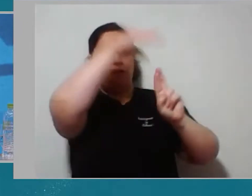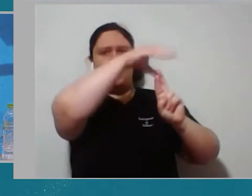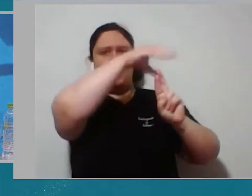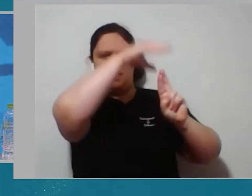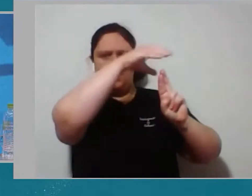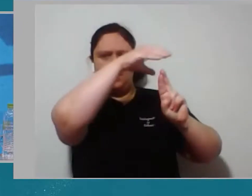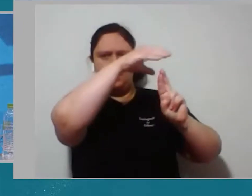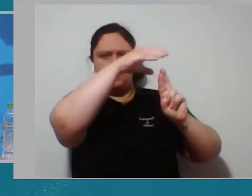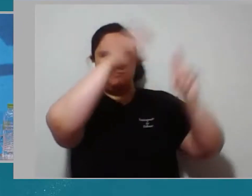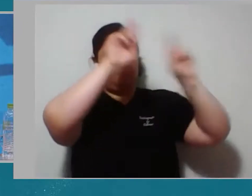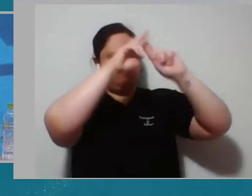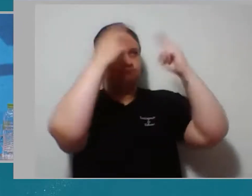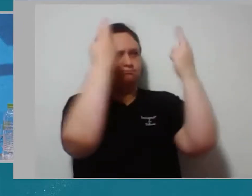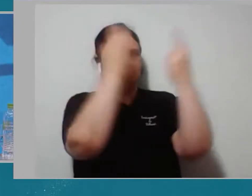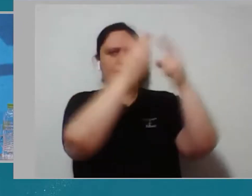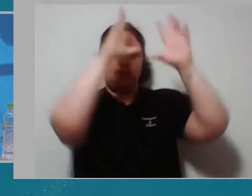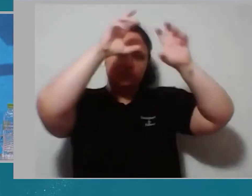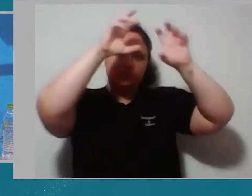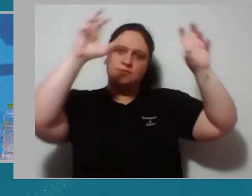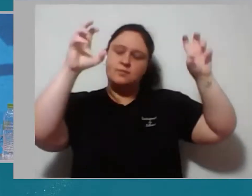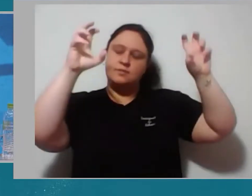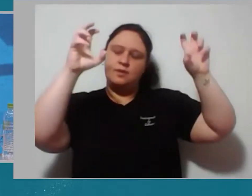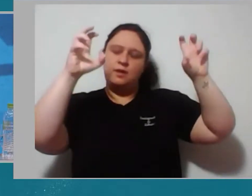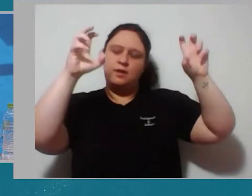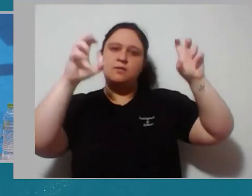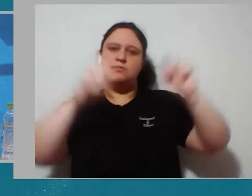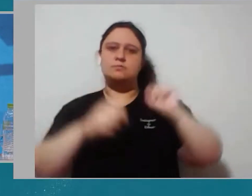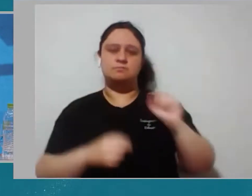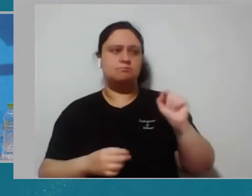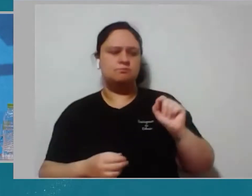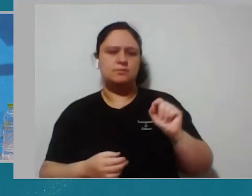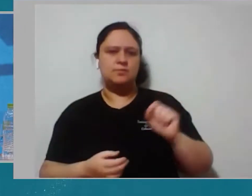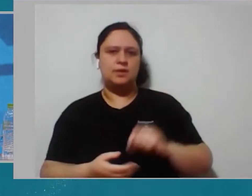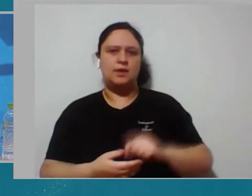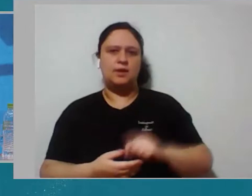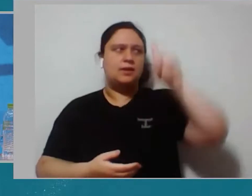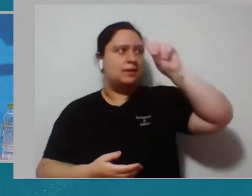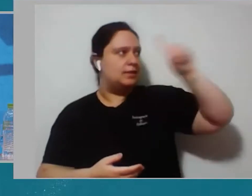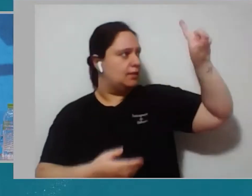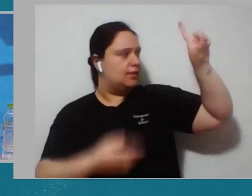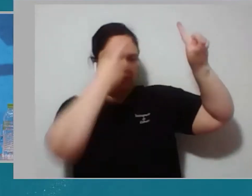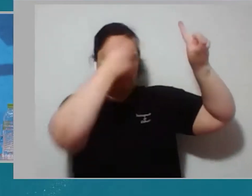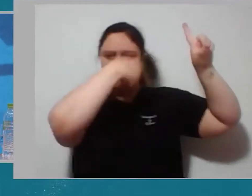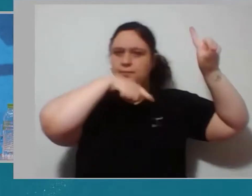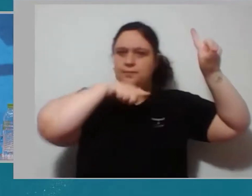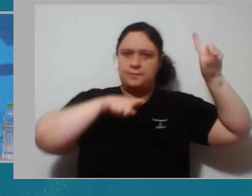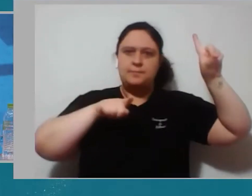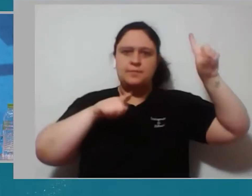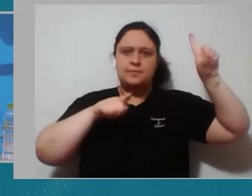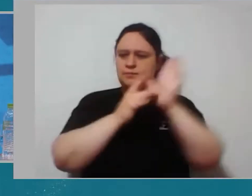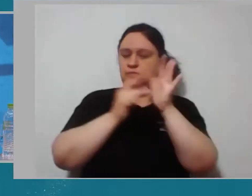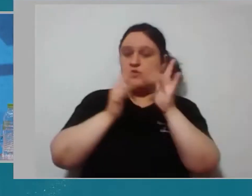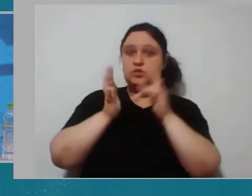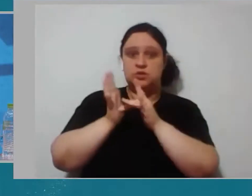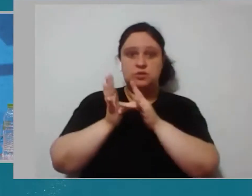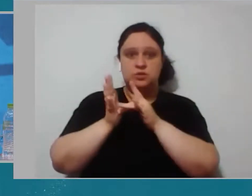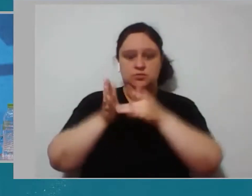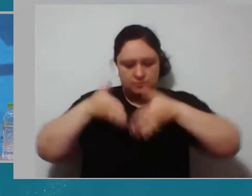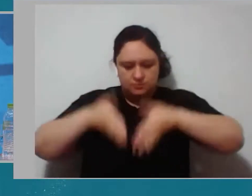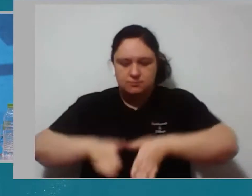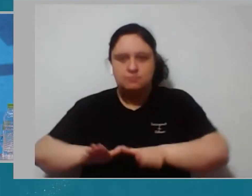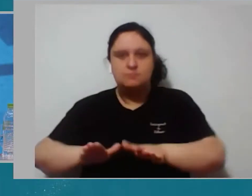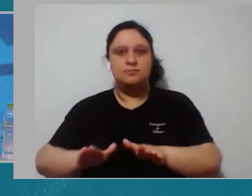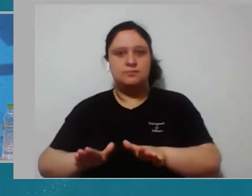que veio, né, da parte de Deus, que é o próprio Deus, vindo na